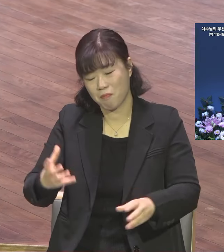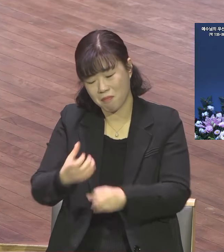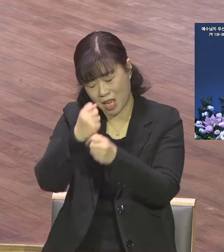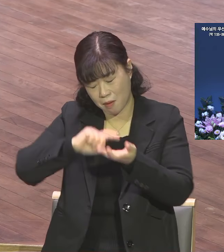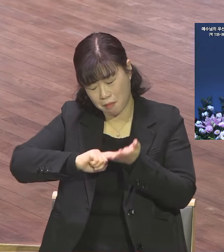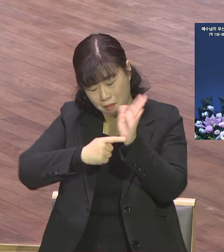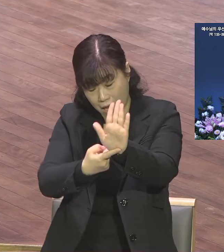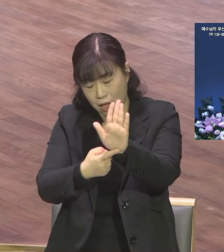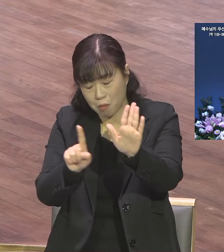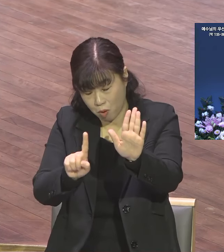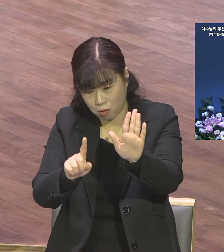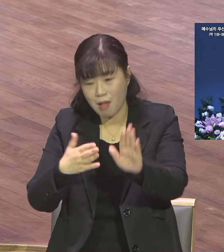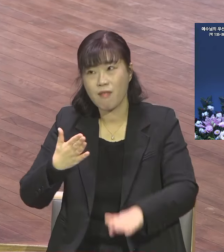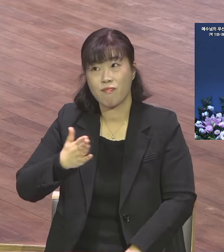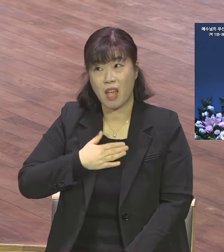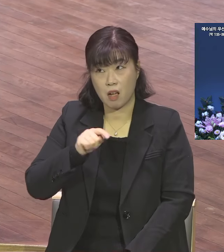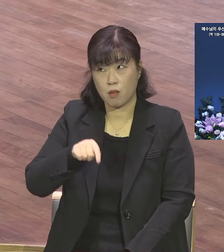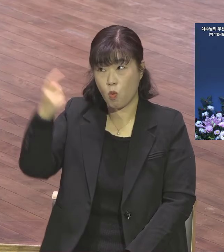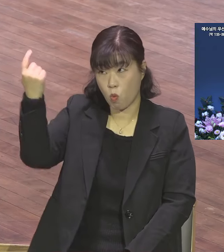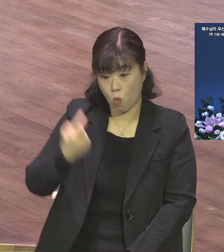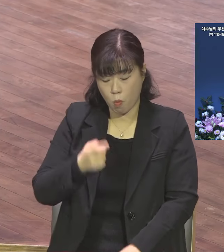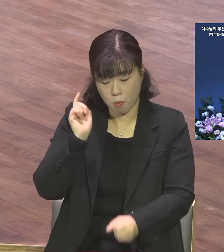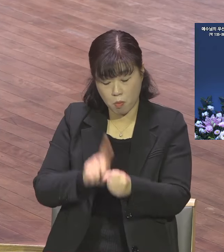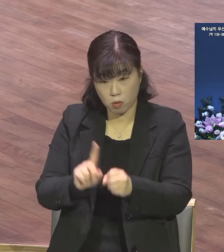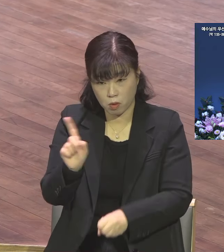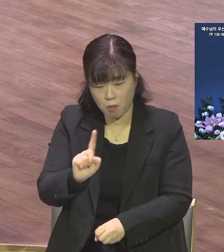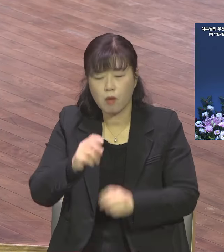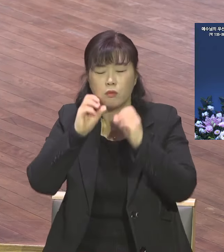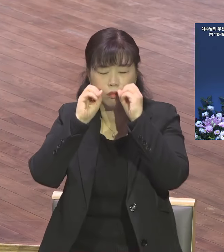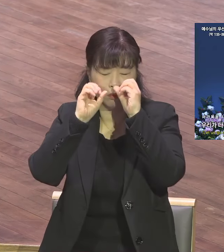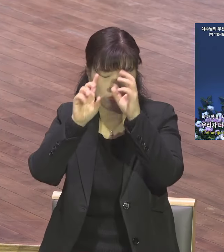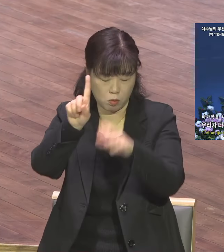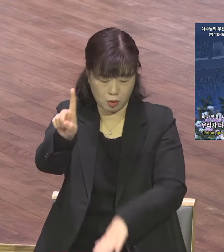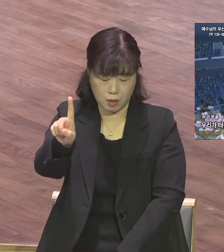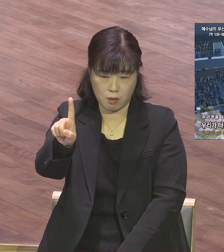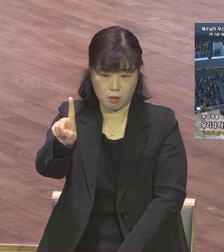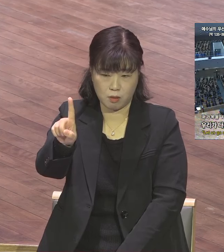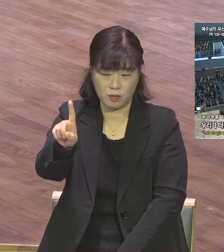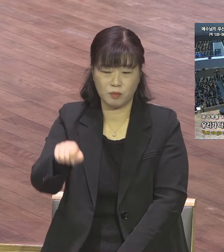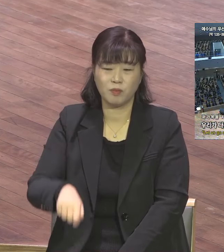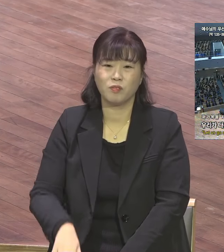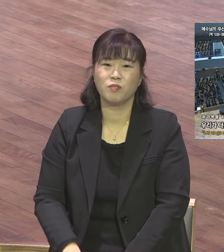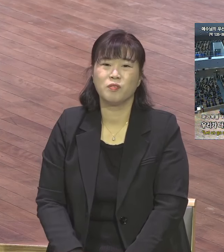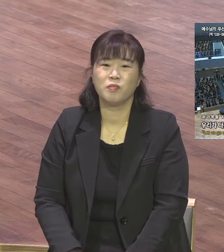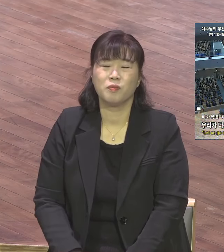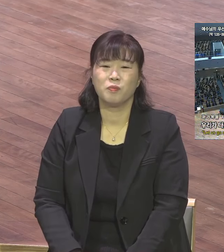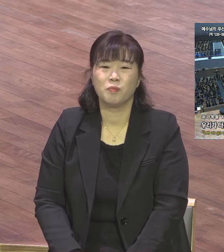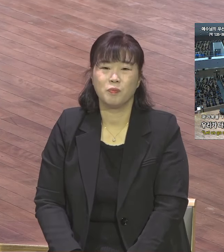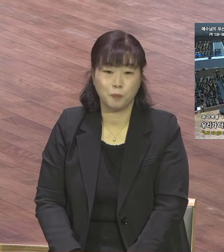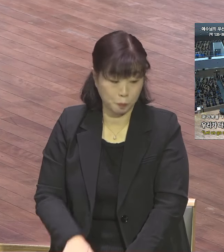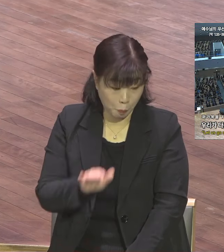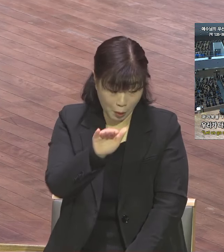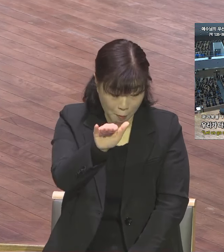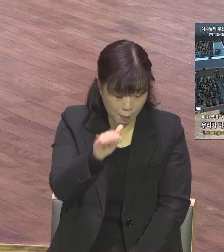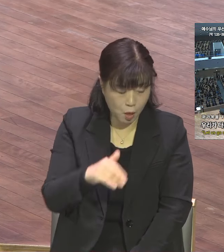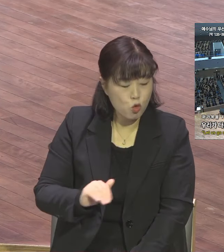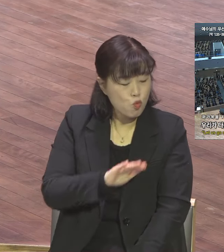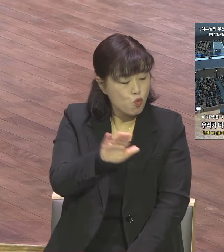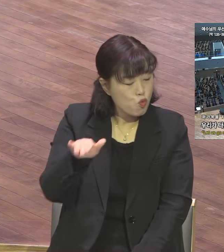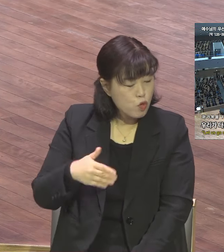그랬어요. 딱 찍어서 말씀했어요. 둘러쳐서 말 안 했습니다. 우리가 다른 가까운 마을로